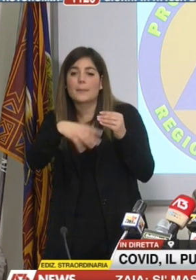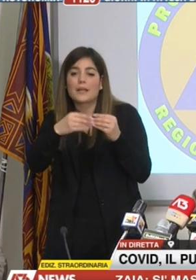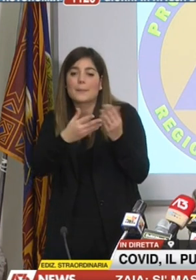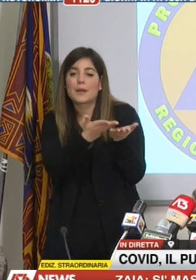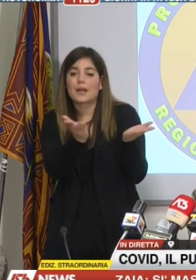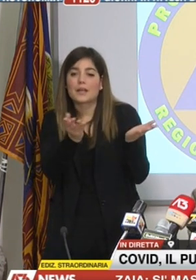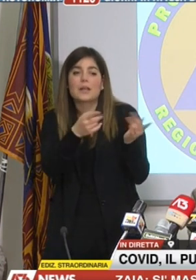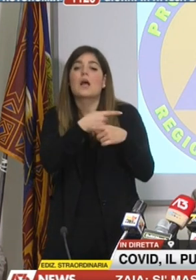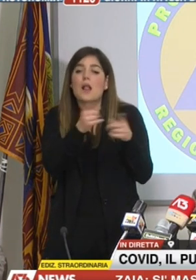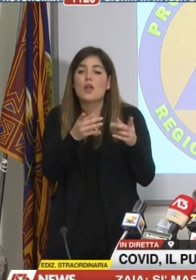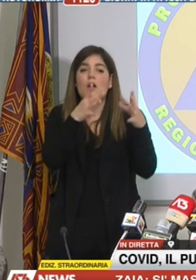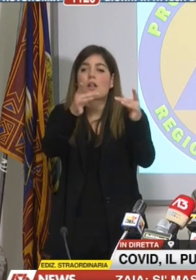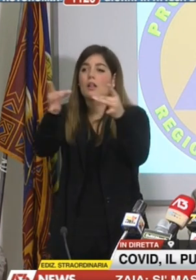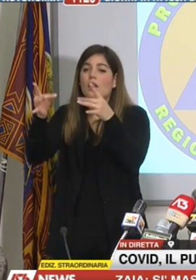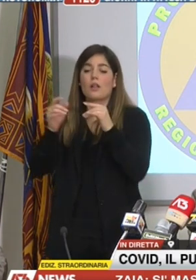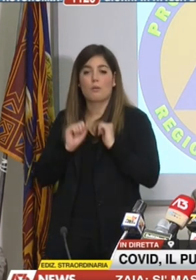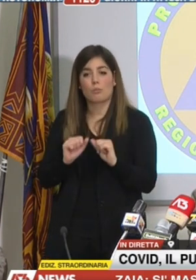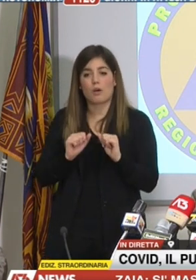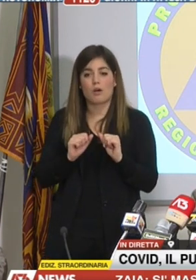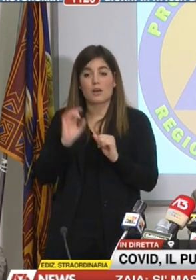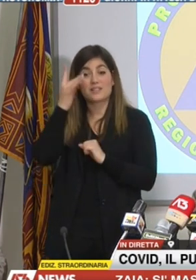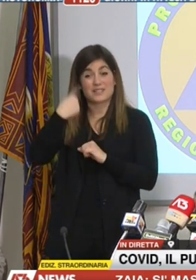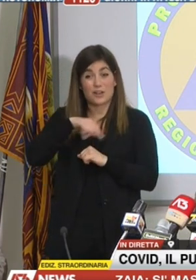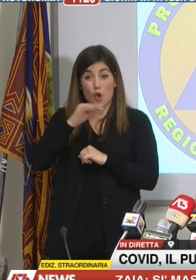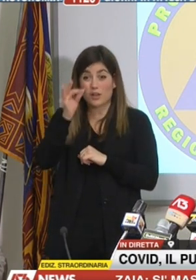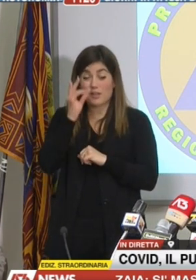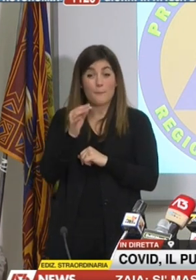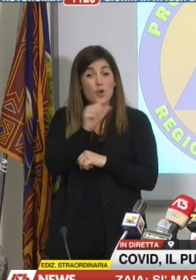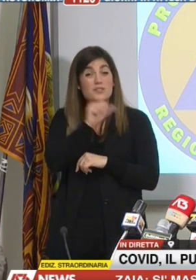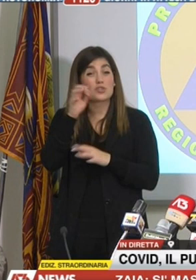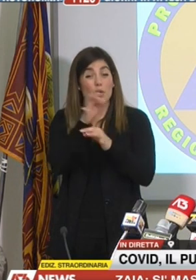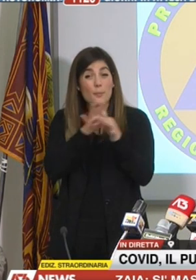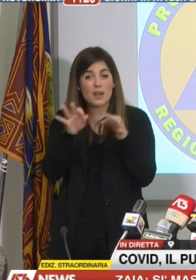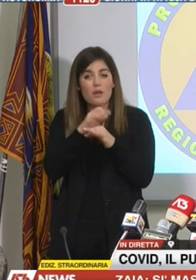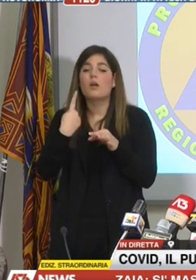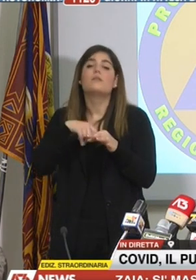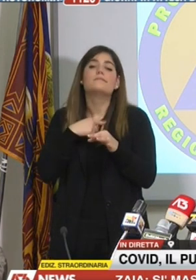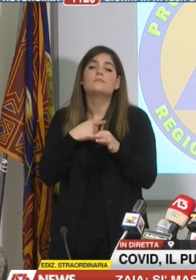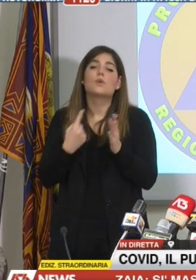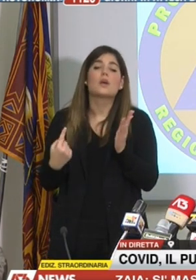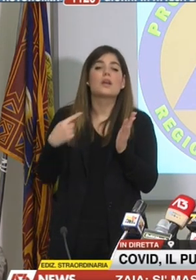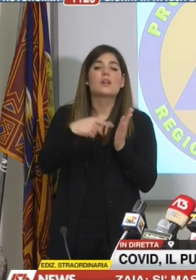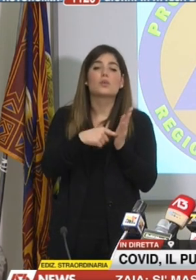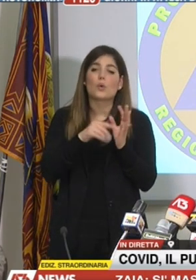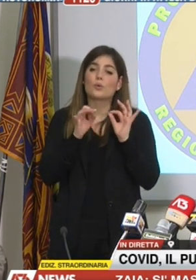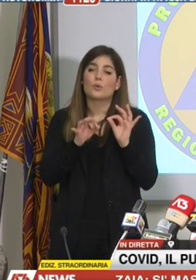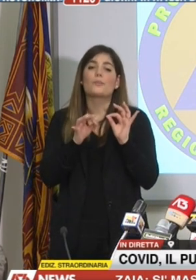lavoreremo anche di meno, perché se facciamo solo tamponi molecolari torniamo in una, come si dice, in una routine che è diversa.